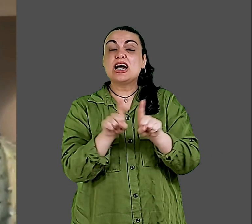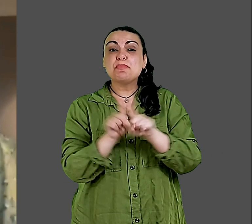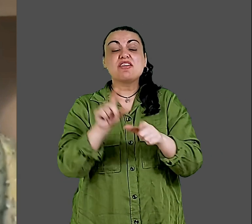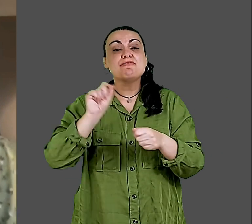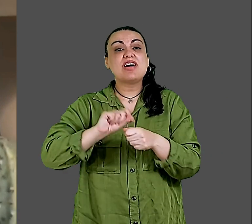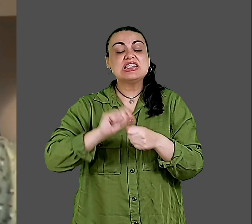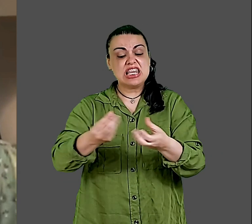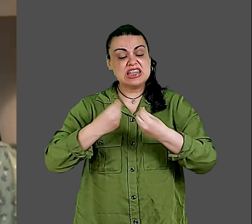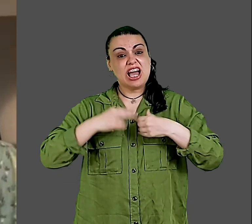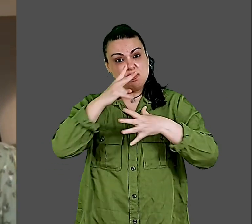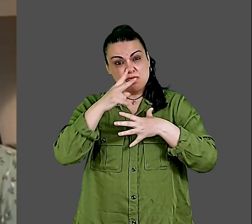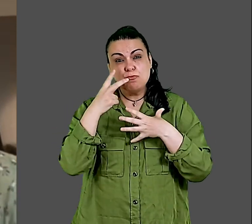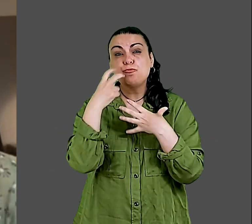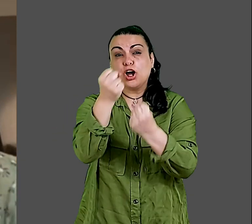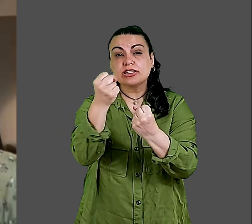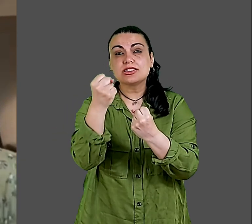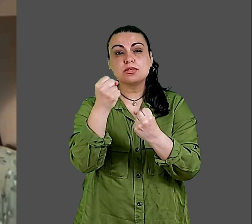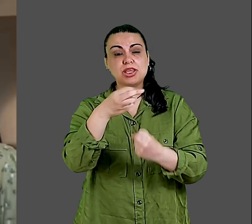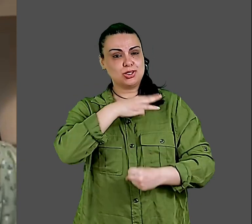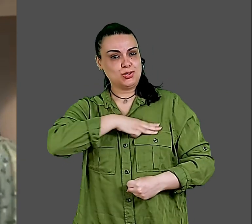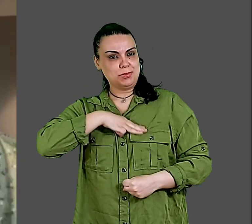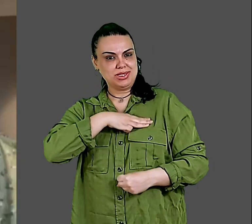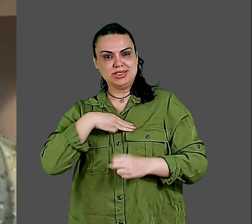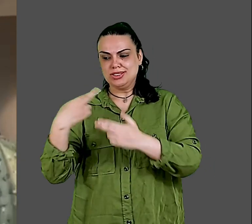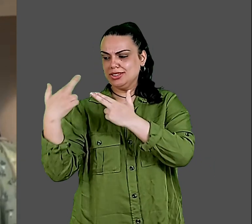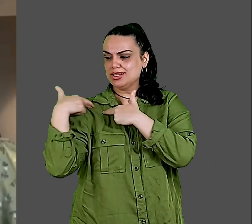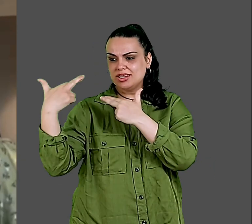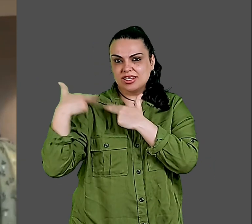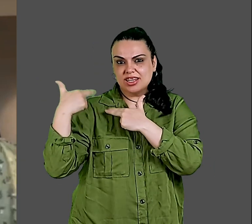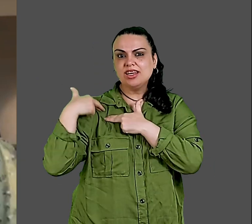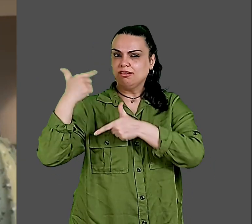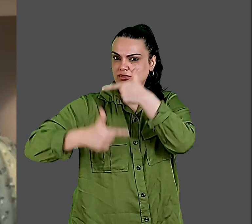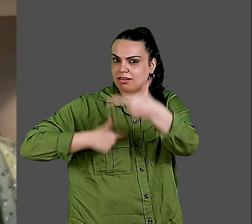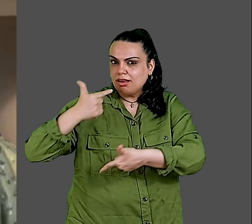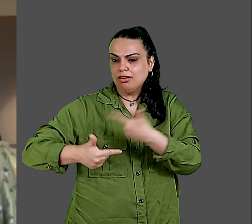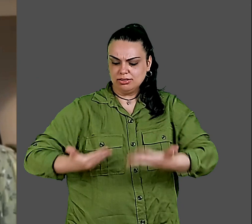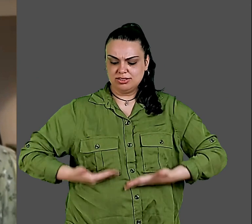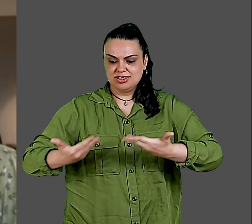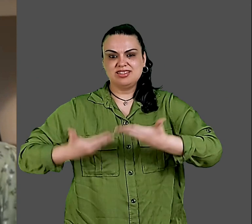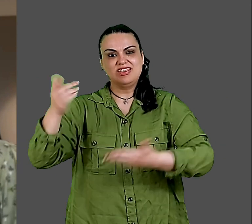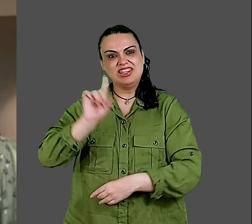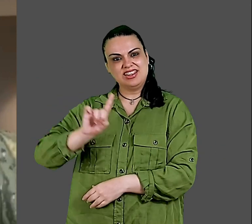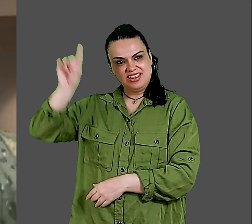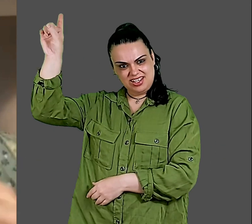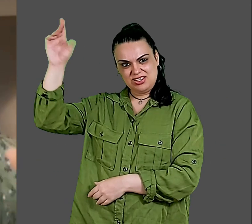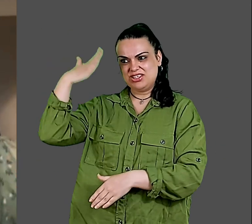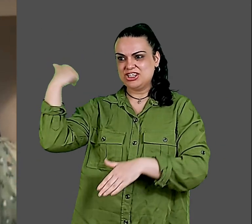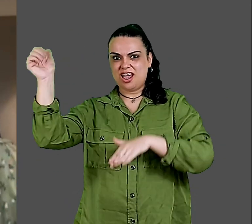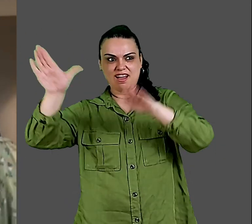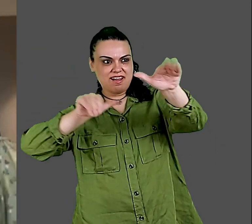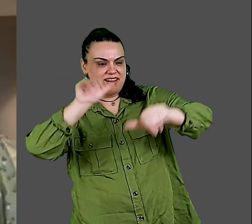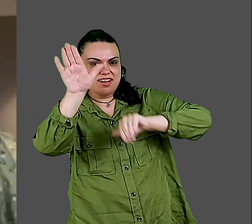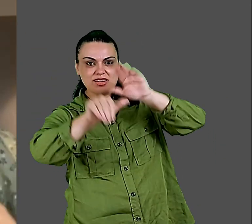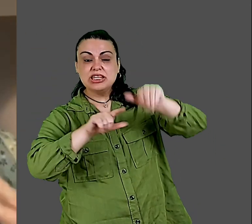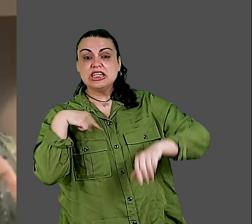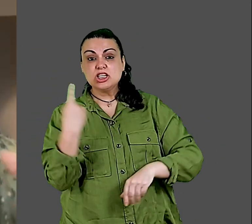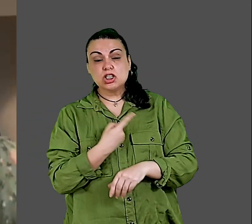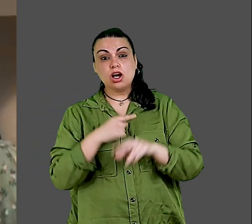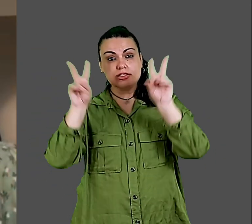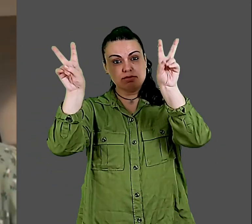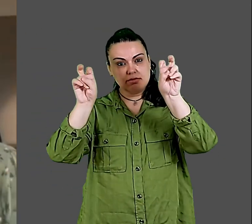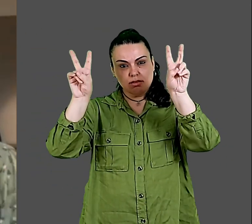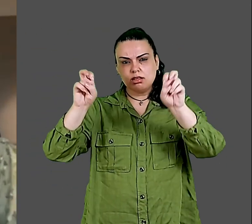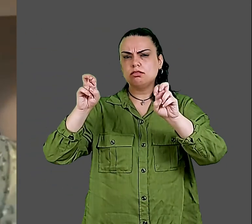para trazer o fortalecimento da nossa chamada. Então a gente está caminhando aí, desenvolvendo toda uma temática e todo